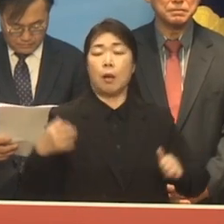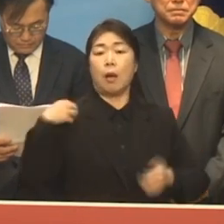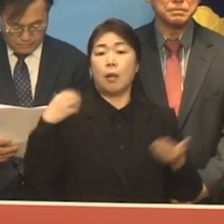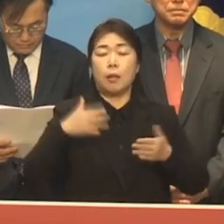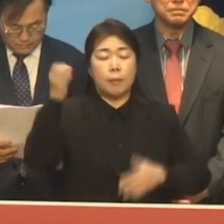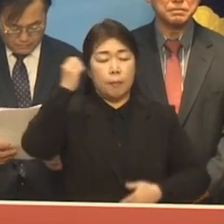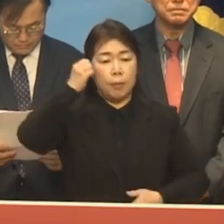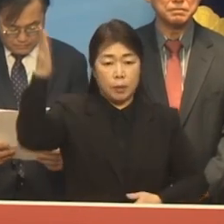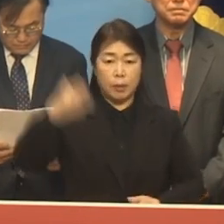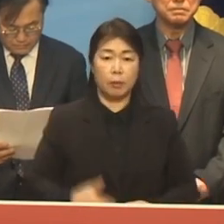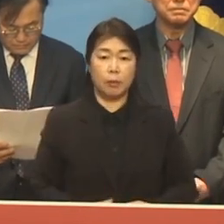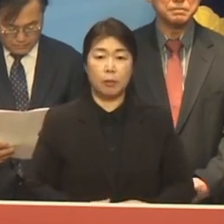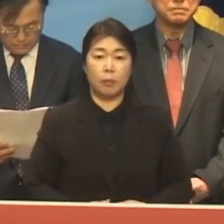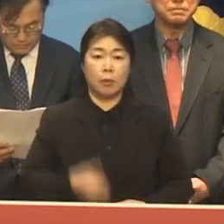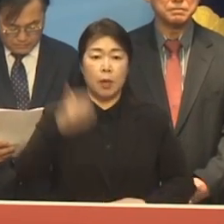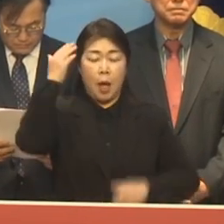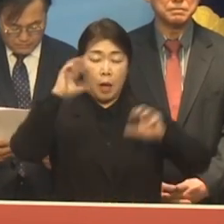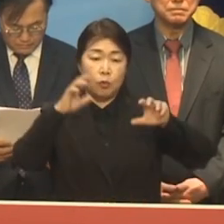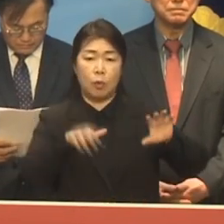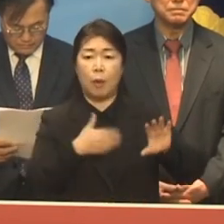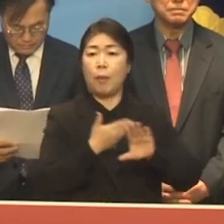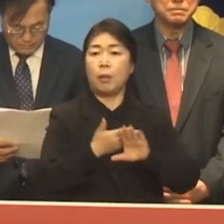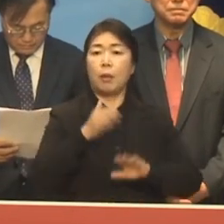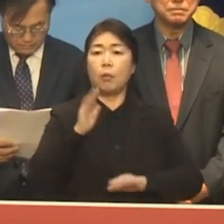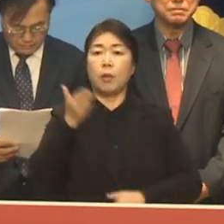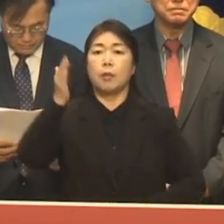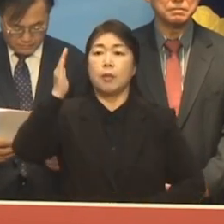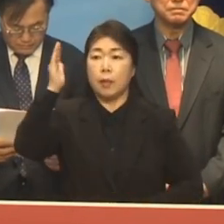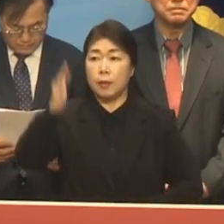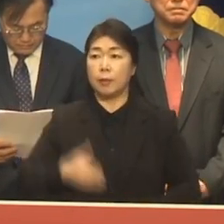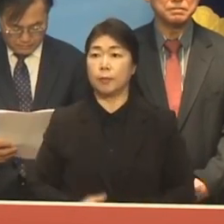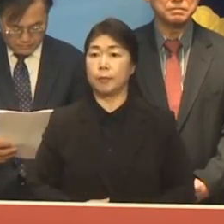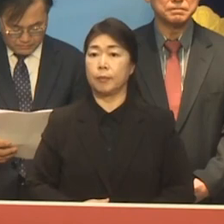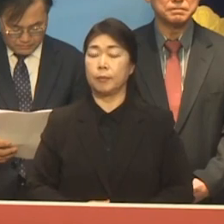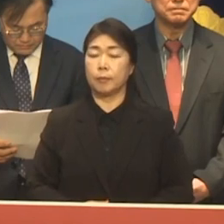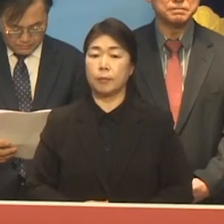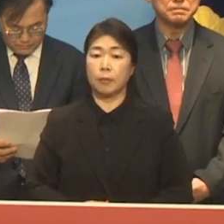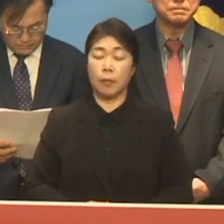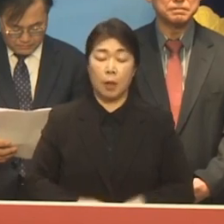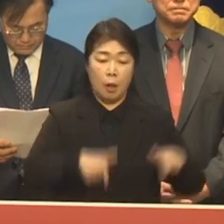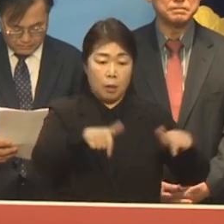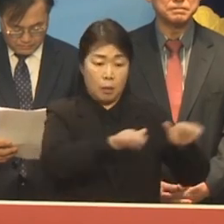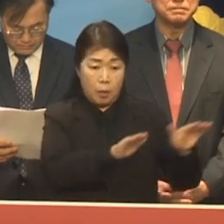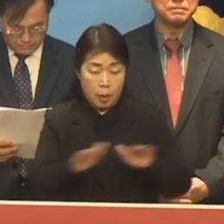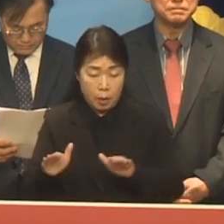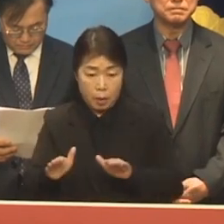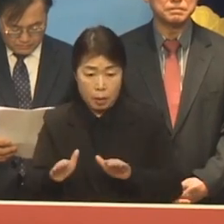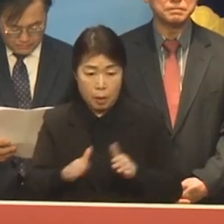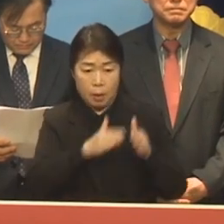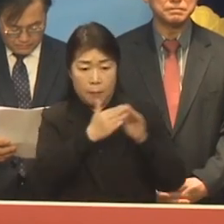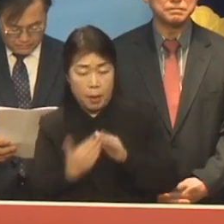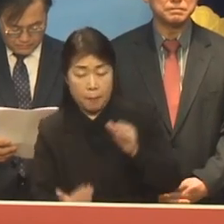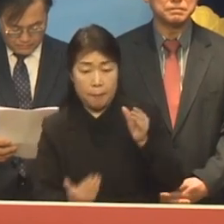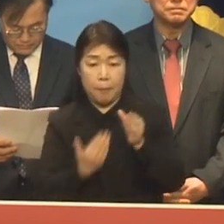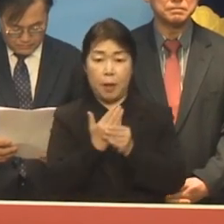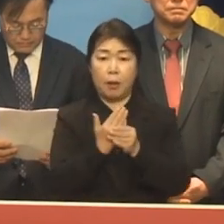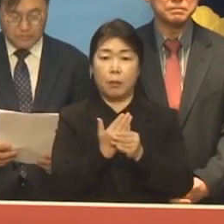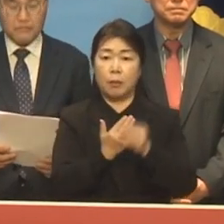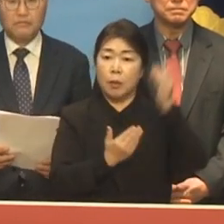발언에 경악을 금치 못하겠습니다. 서해상에서 조난사고를 당한